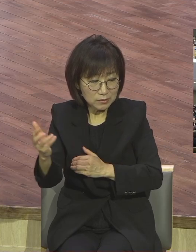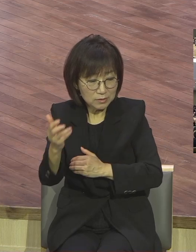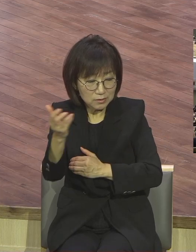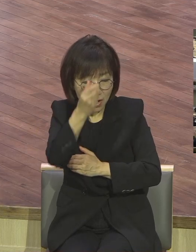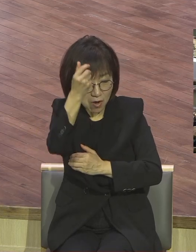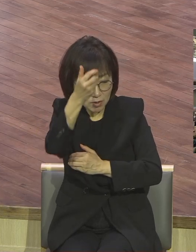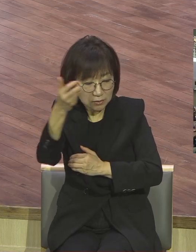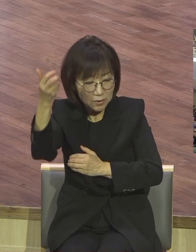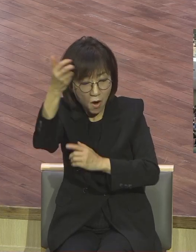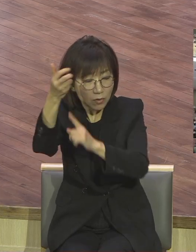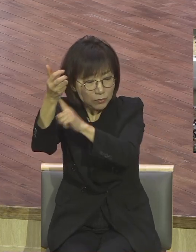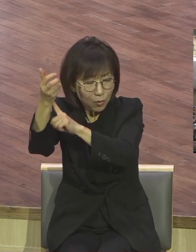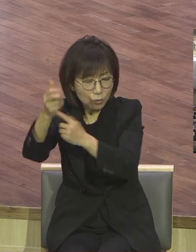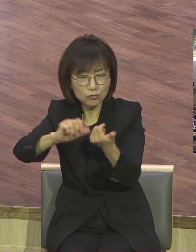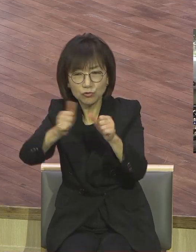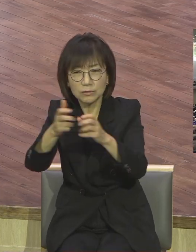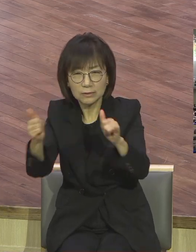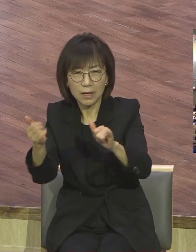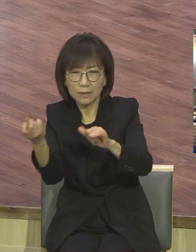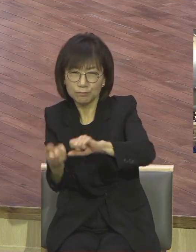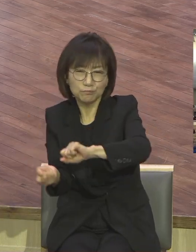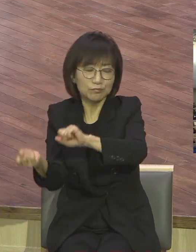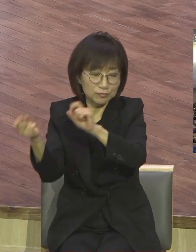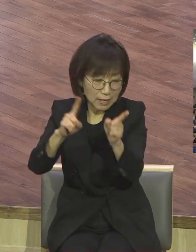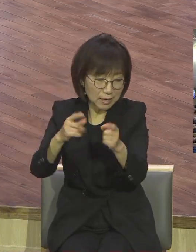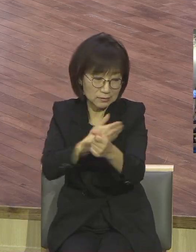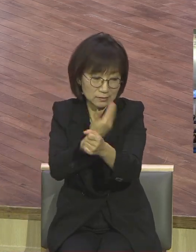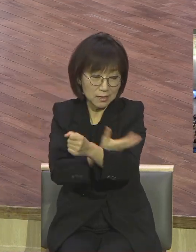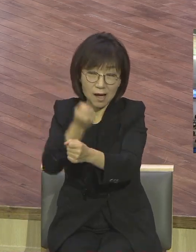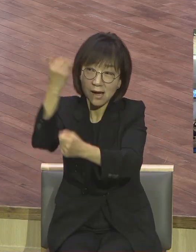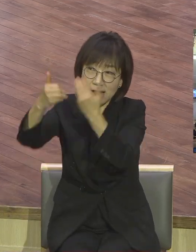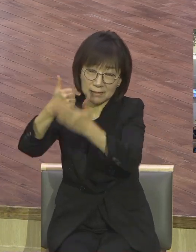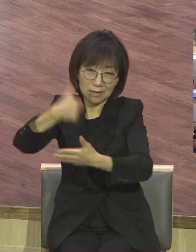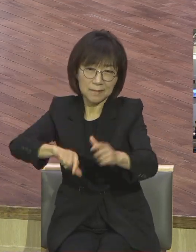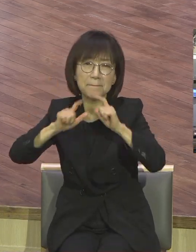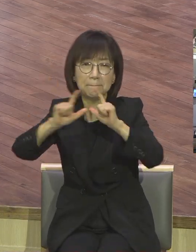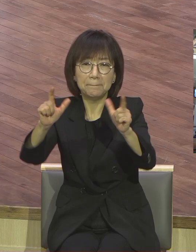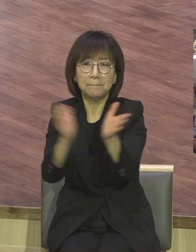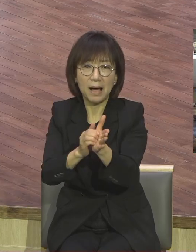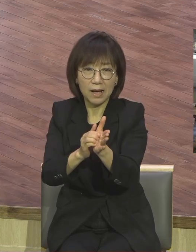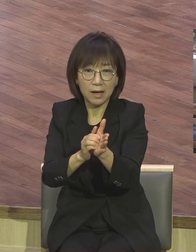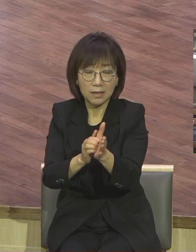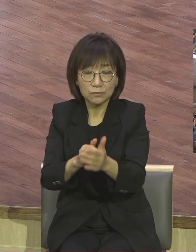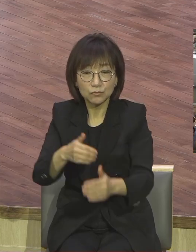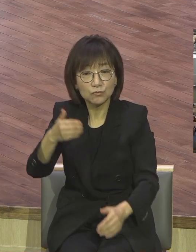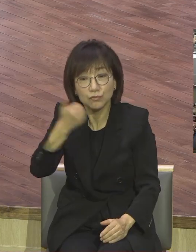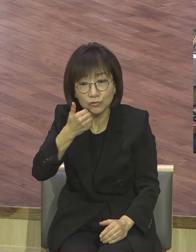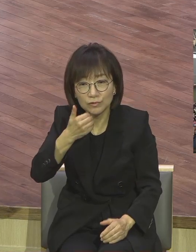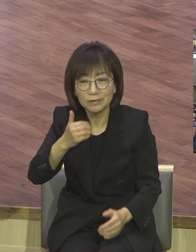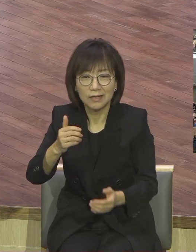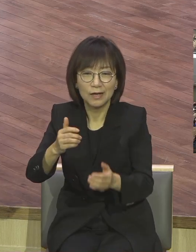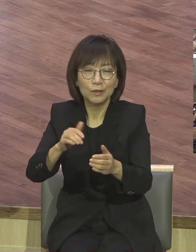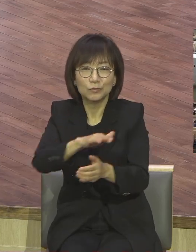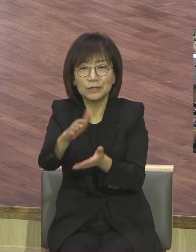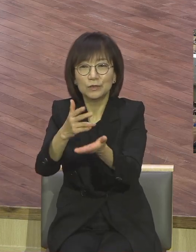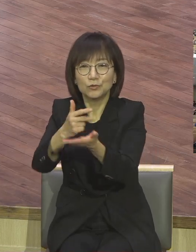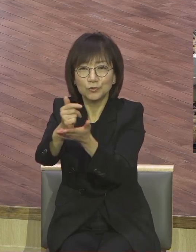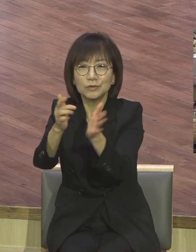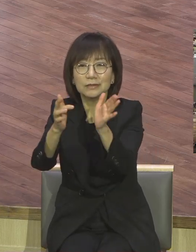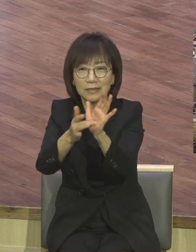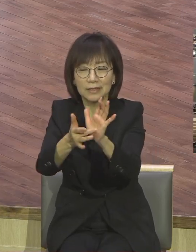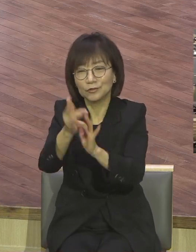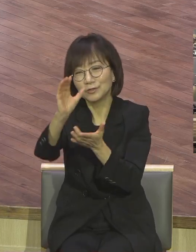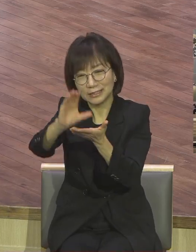가운데서 부활하사 능력으로 하나님의 아들로 선포되셨으니 곧 우리 주 예수